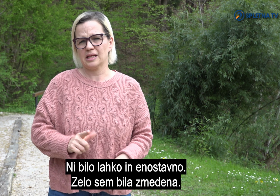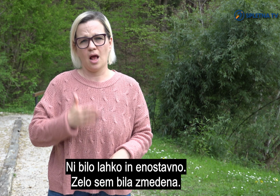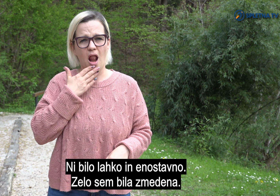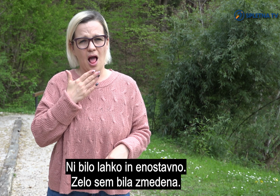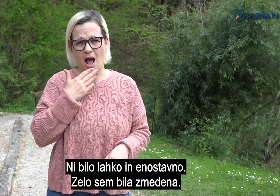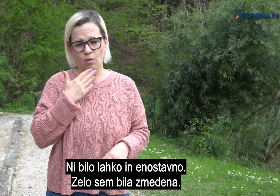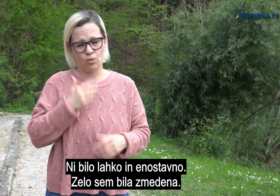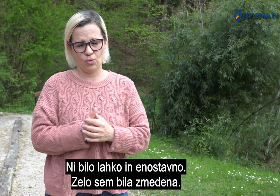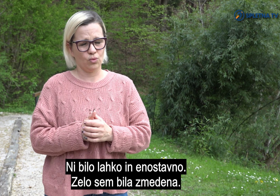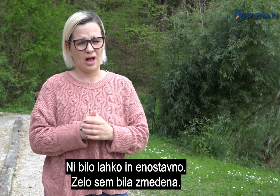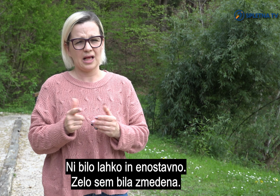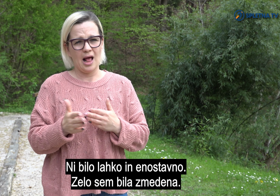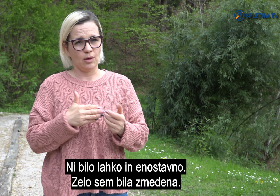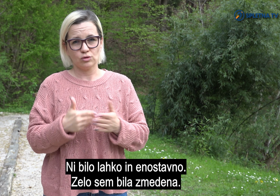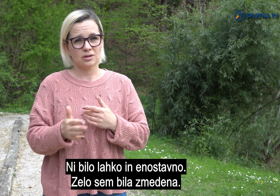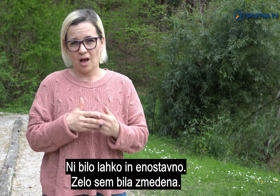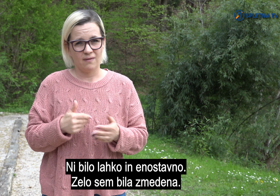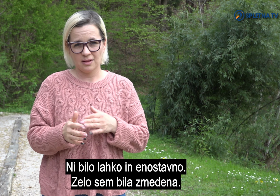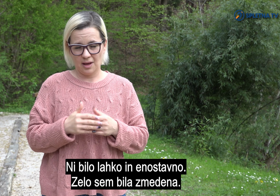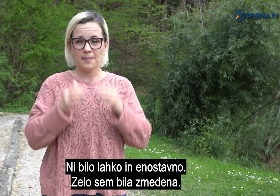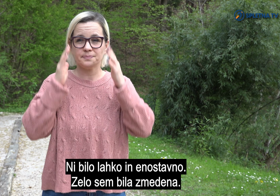Ni bilo lahko in enostavno.